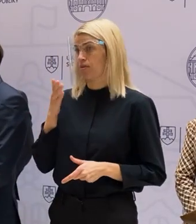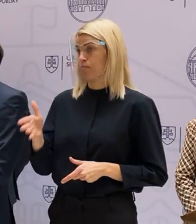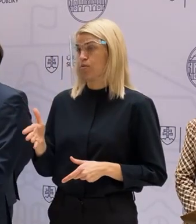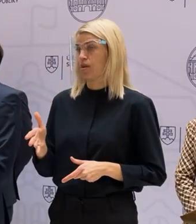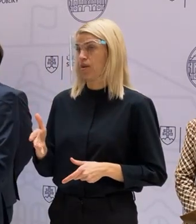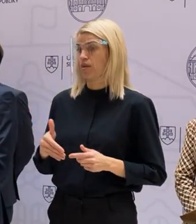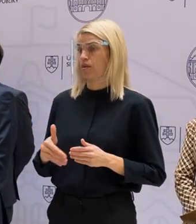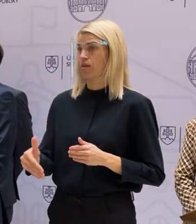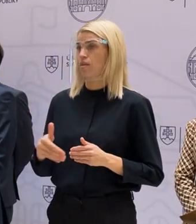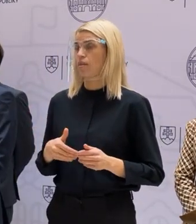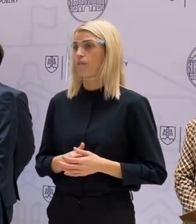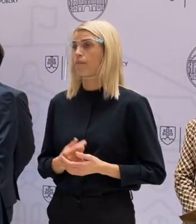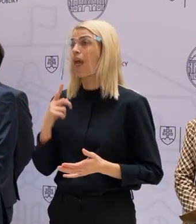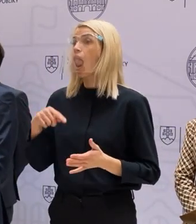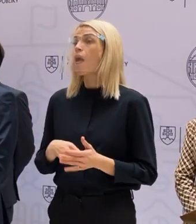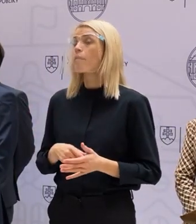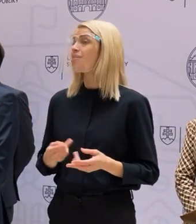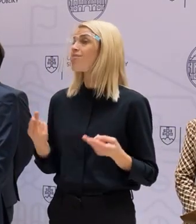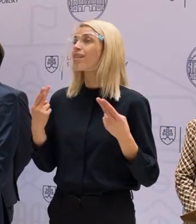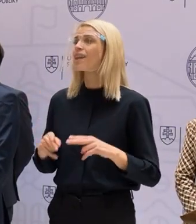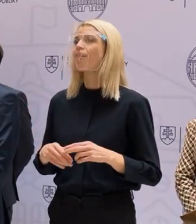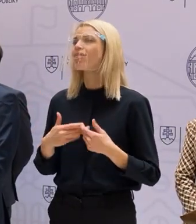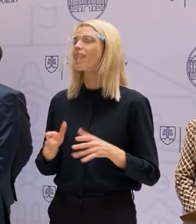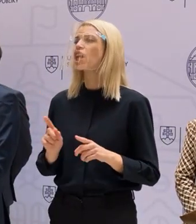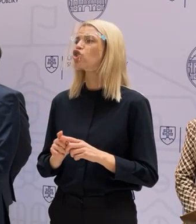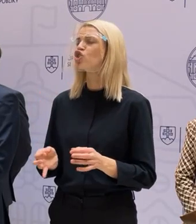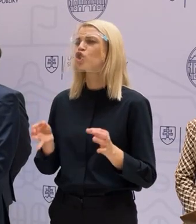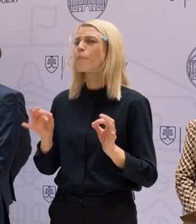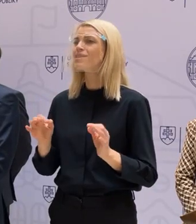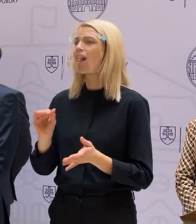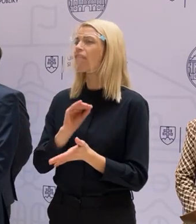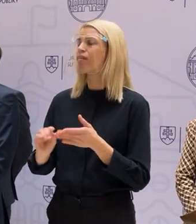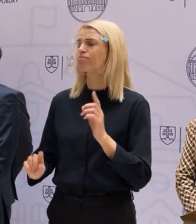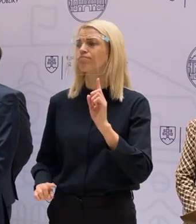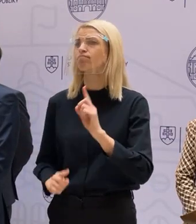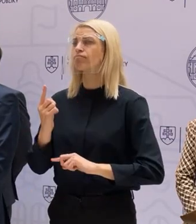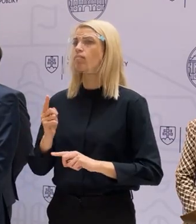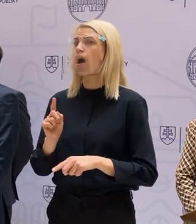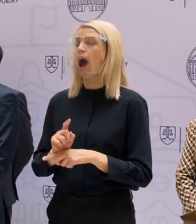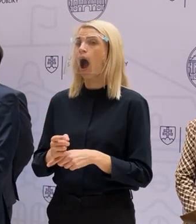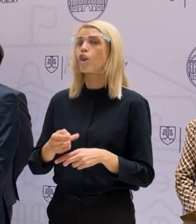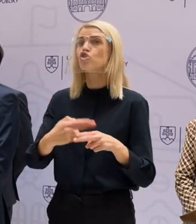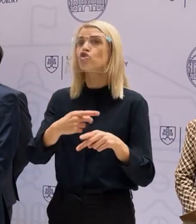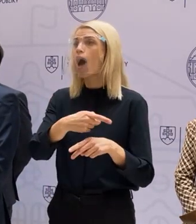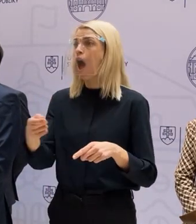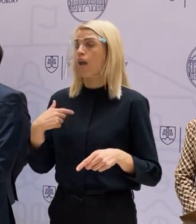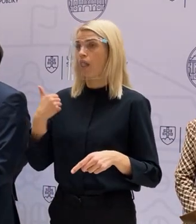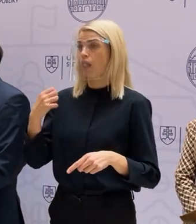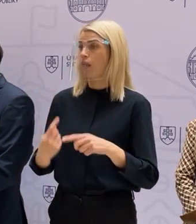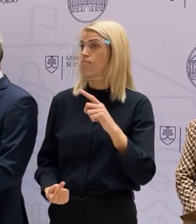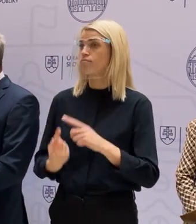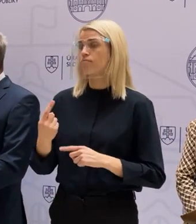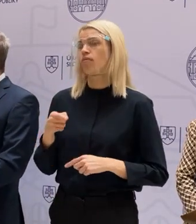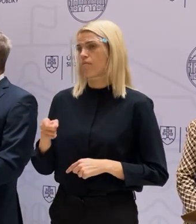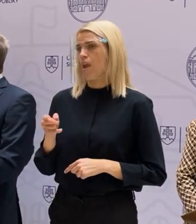Lockdown, pokiaľ sa nestane nič speciálne výnimočného, čo by sme ešte nevedeli v iných krajinách, tak nám nehrozí.